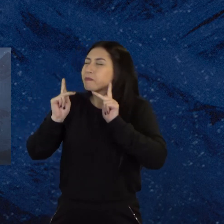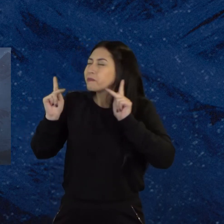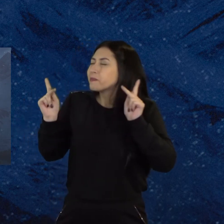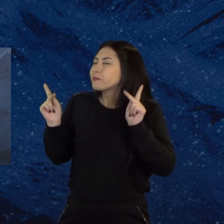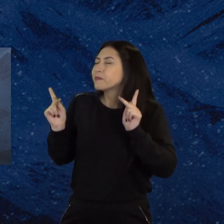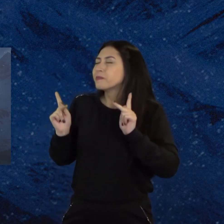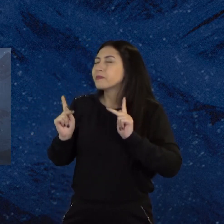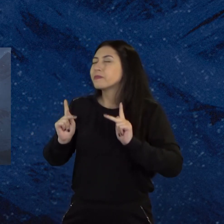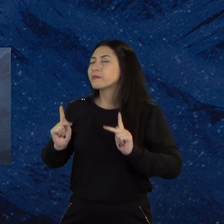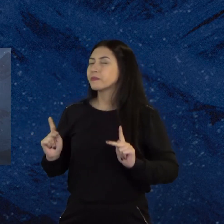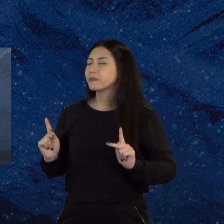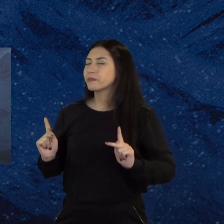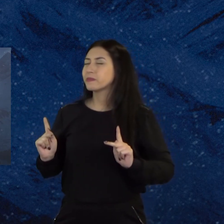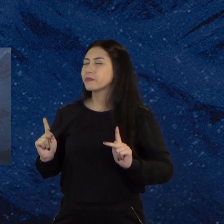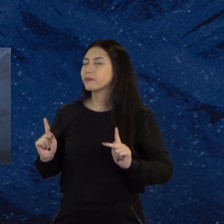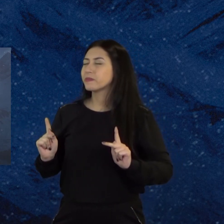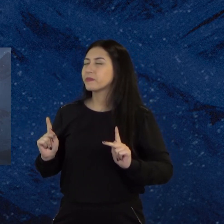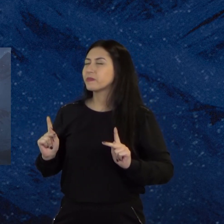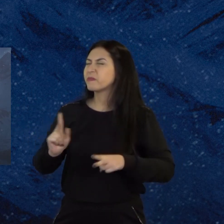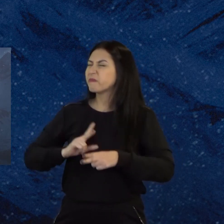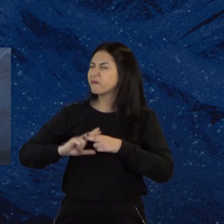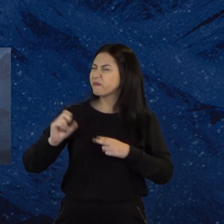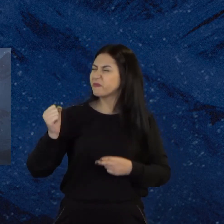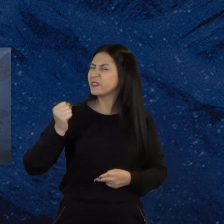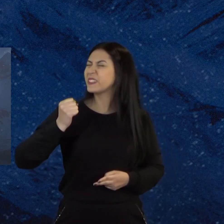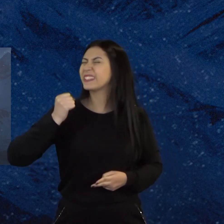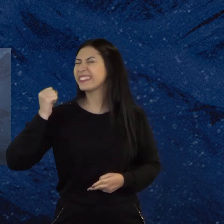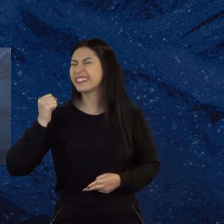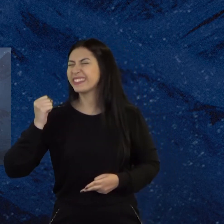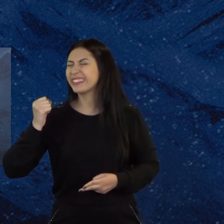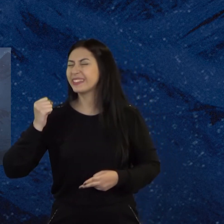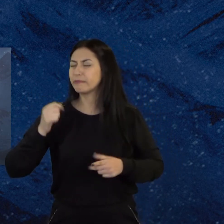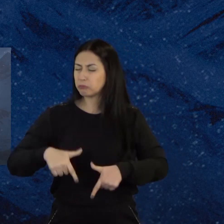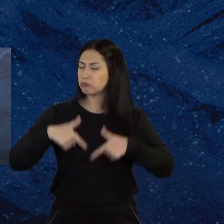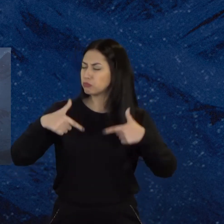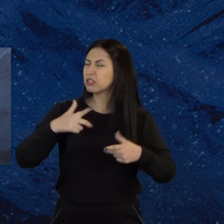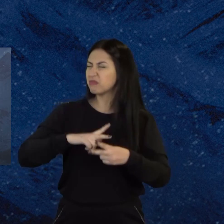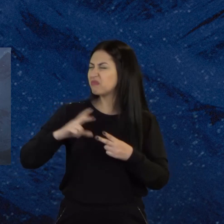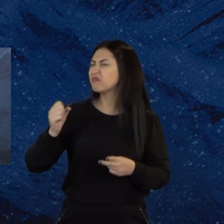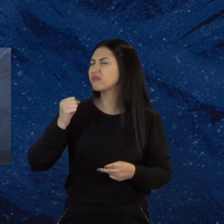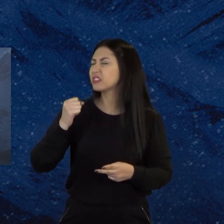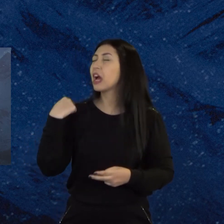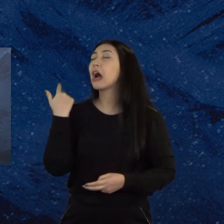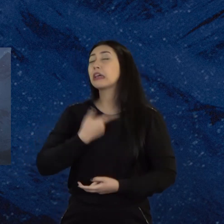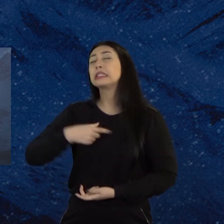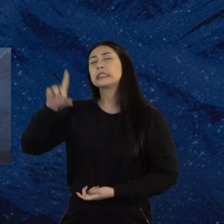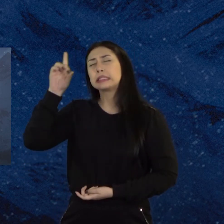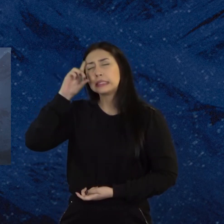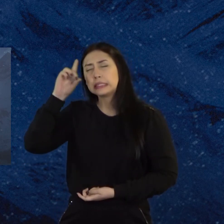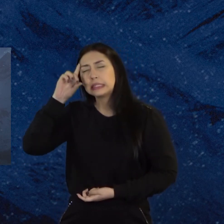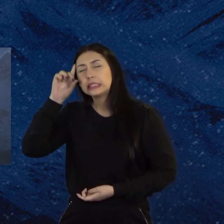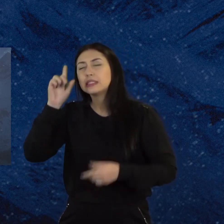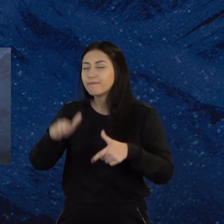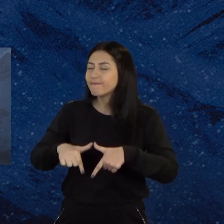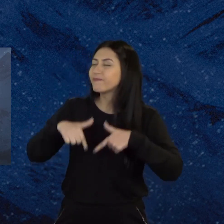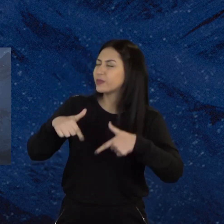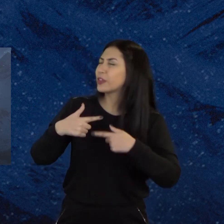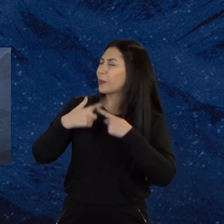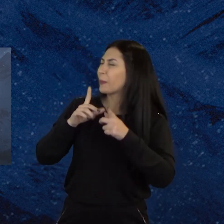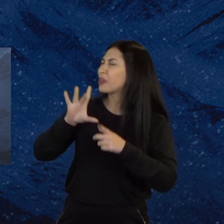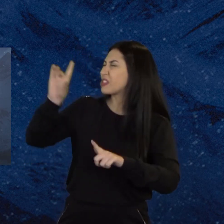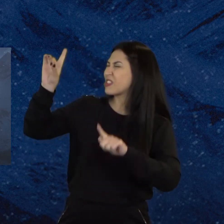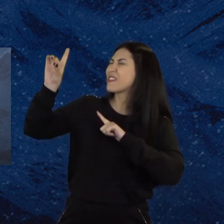e vencer todas as batalhas. A nossa luta é diária, mas nós temos